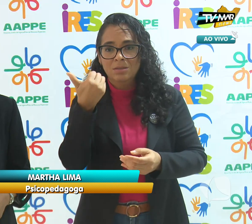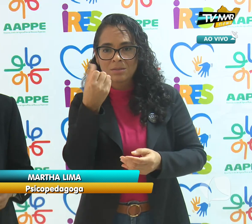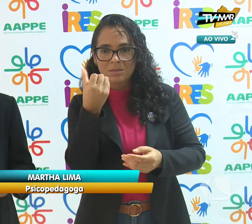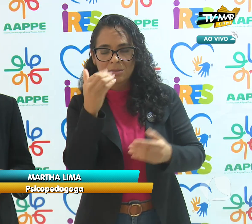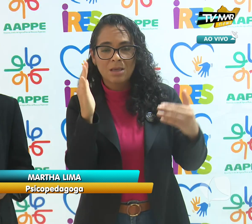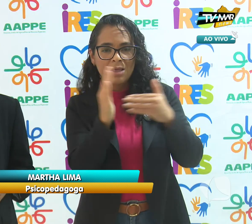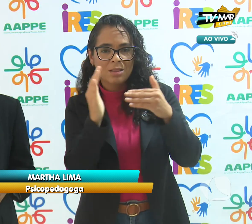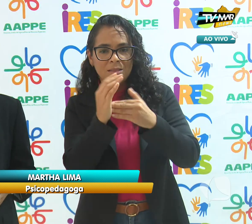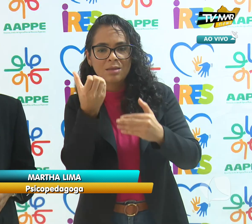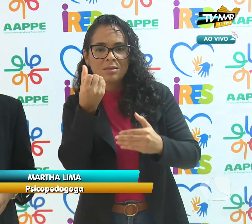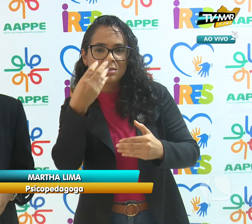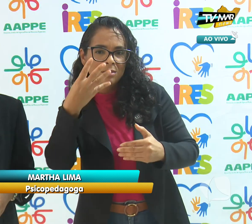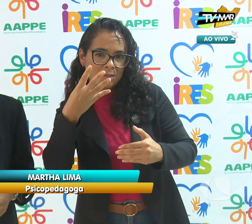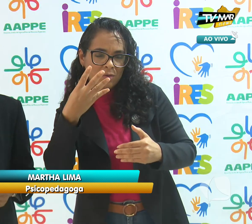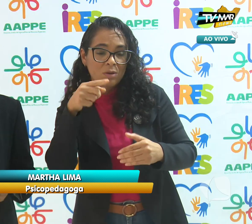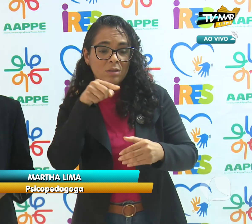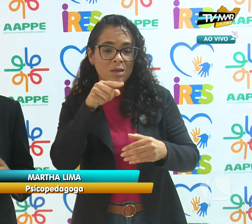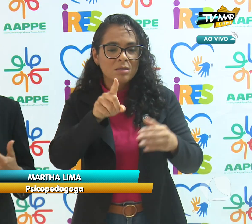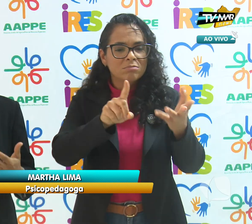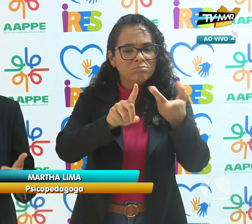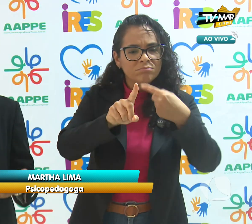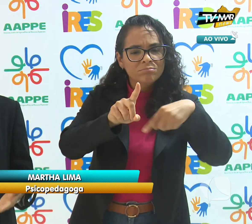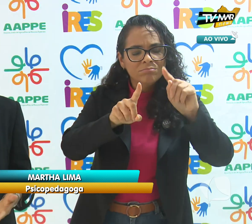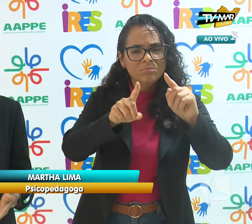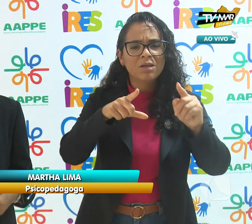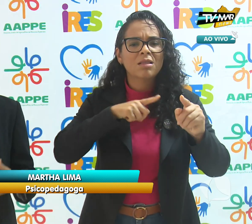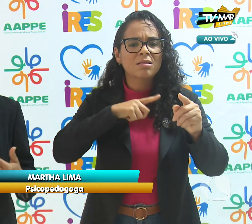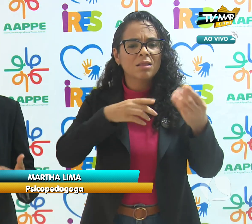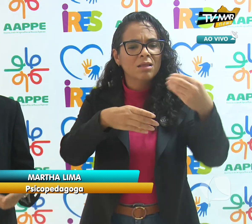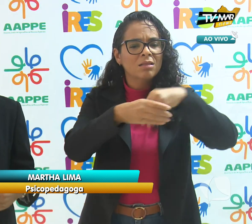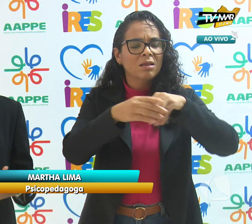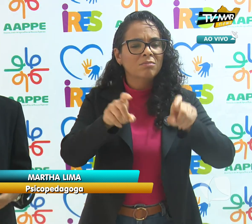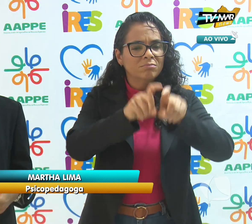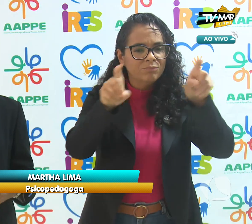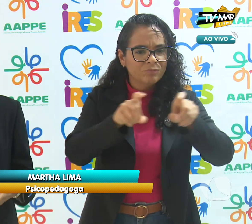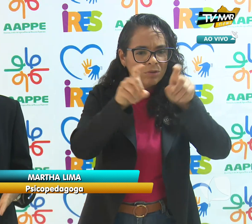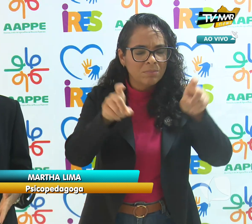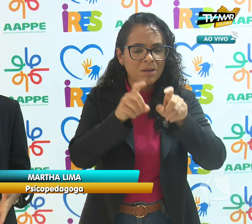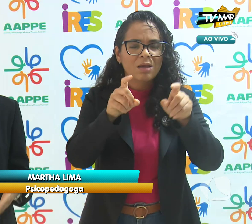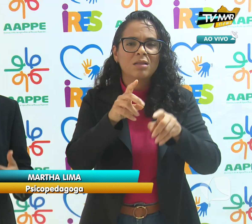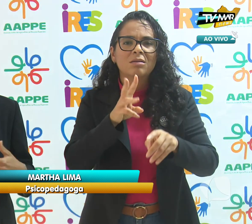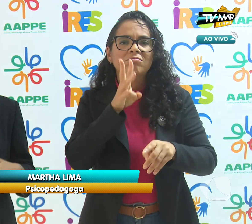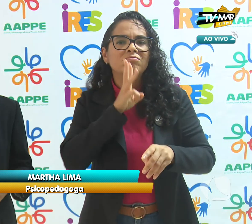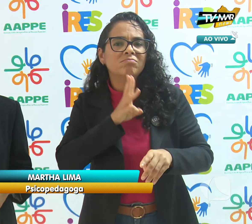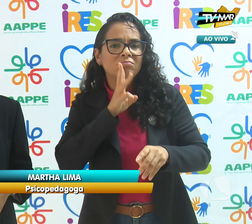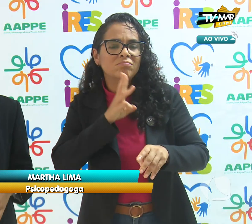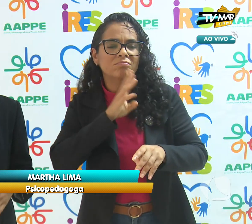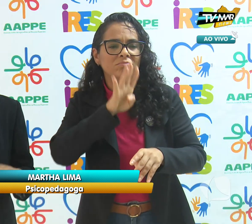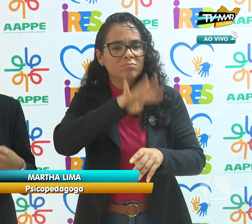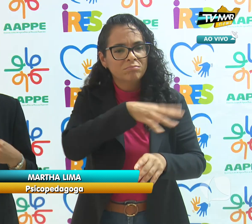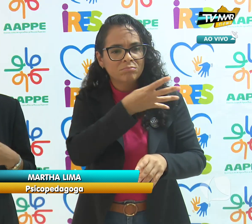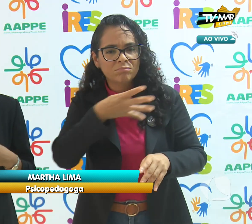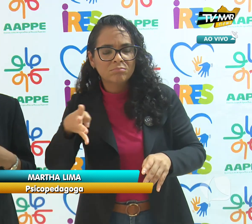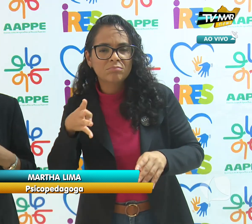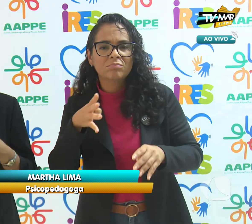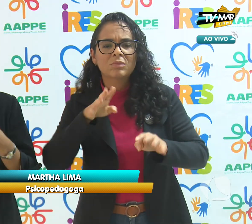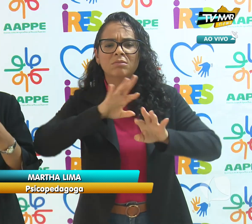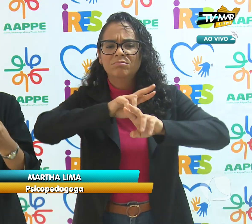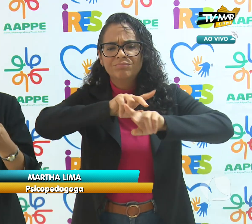anos. O qualificação profissional ele é ofertado em informática básica, que é o Excel, Word, PowerPoint, e o Supera Talentos